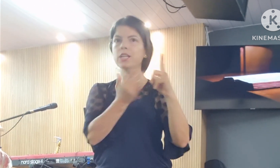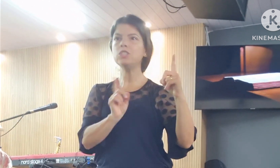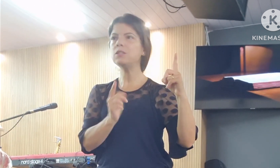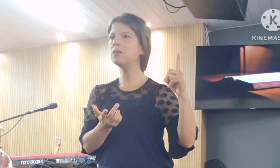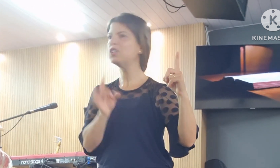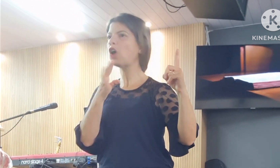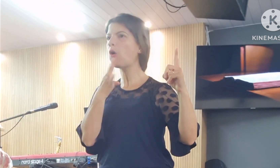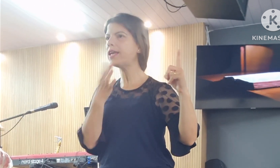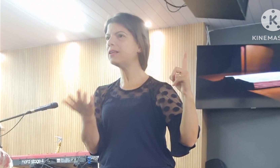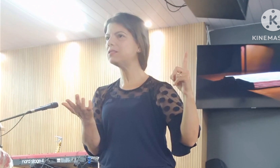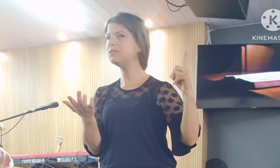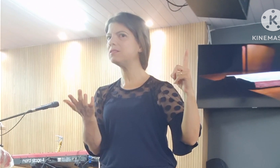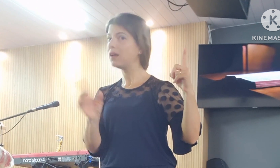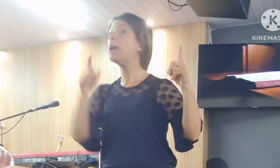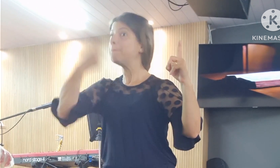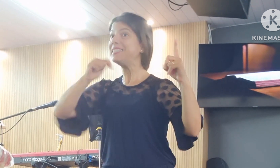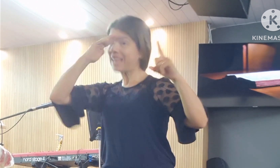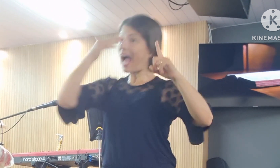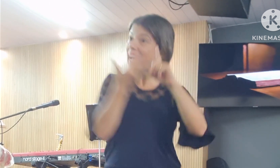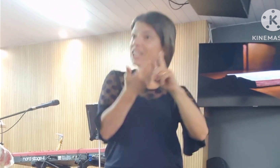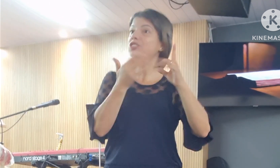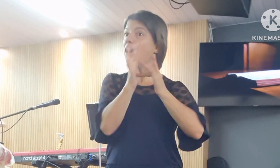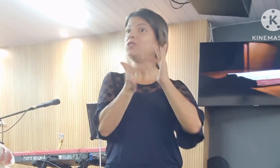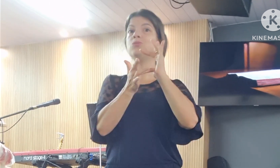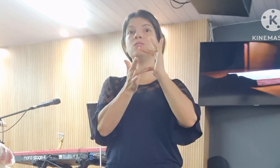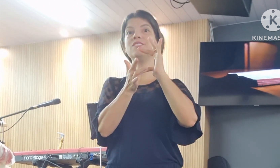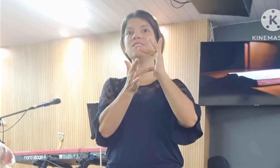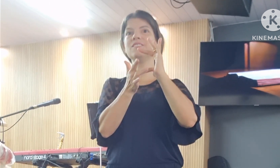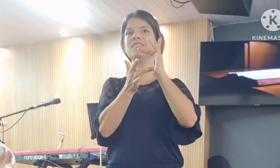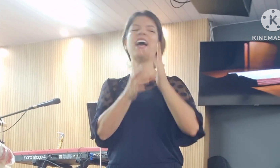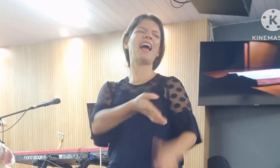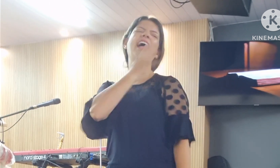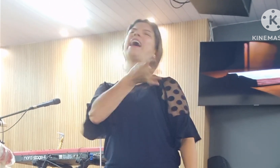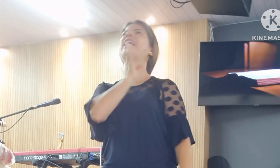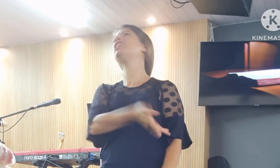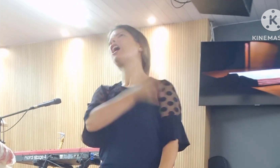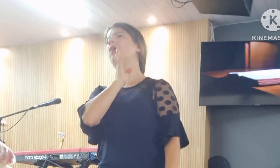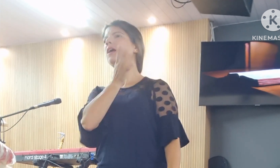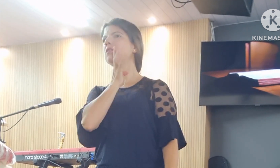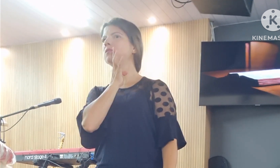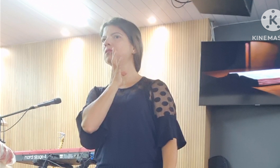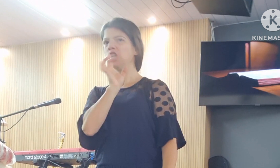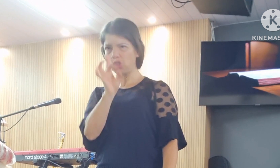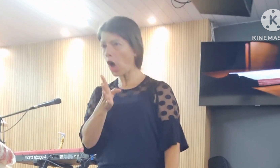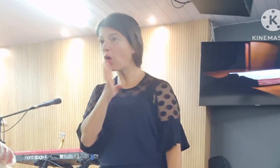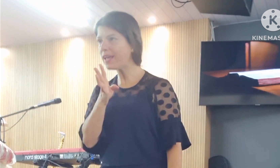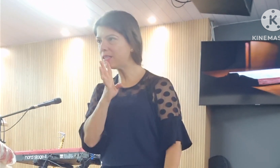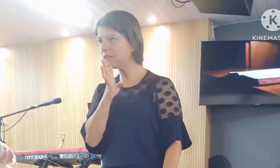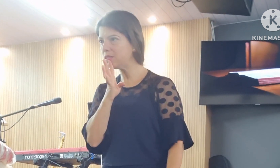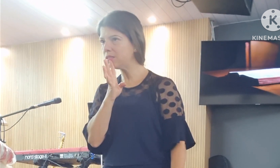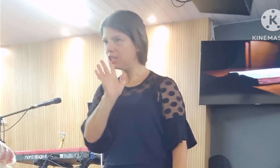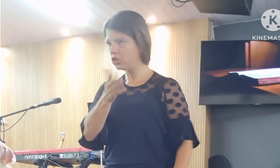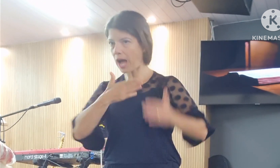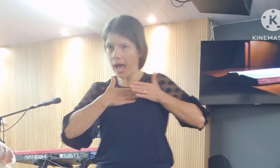Mas não quero nada com isso. Então você não tem salvação. Mas a Bíblia diz